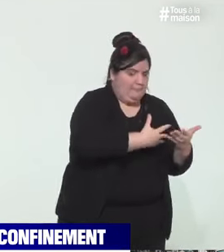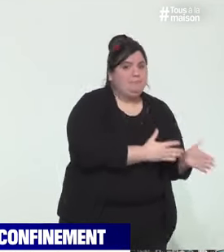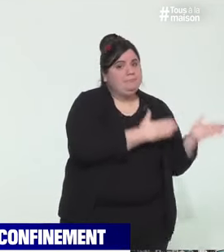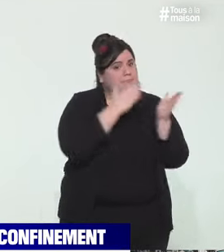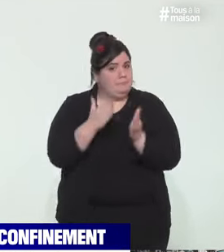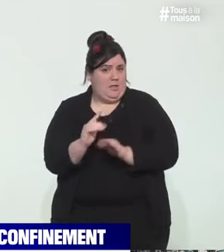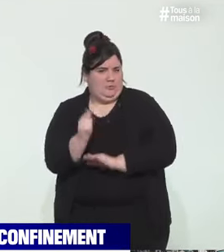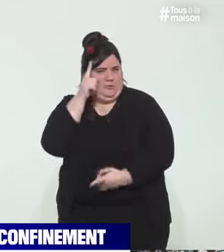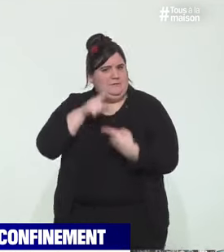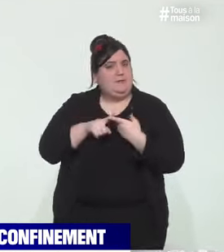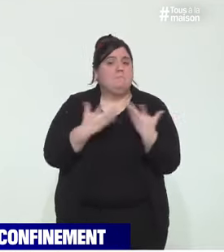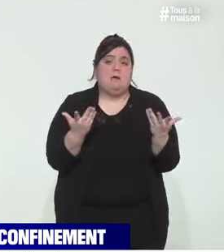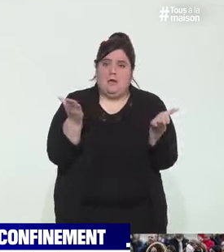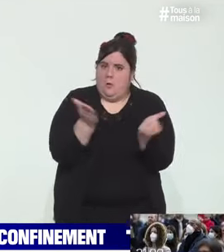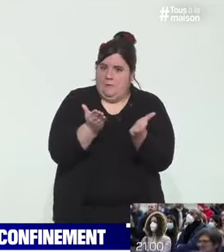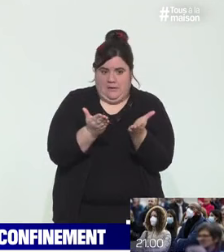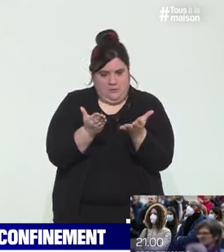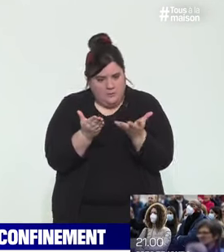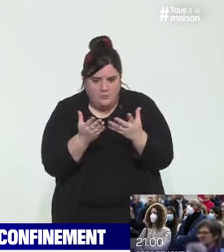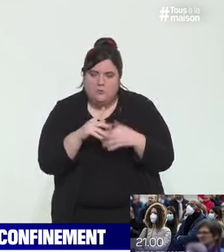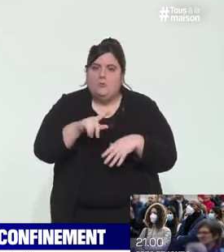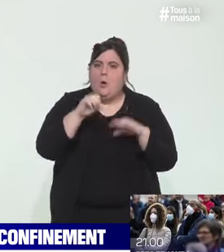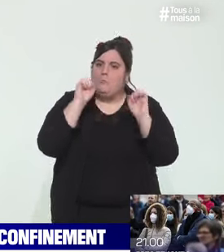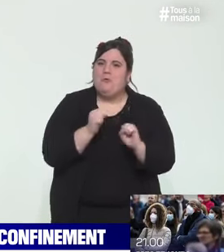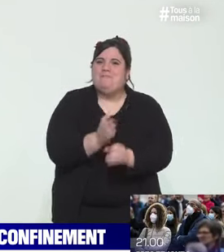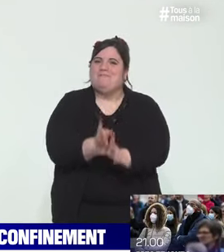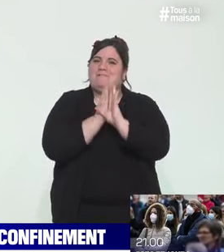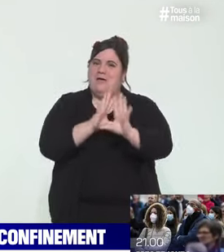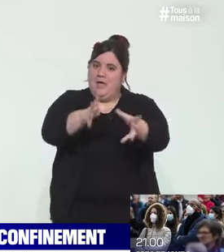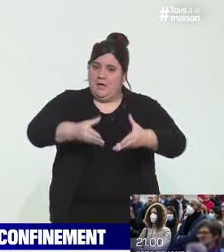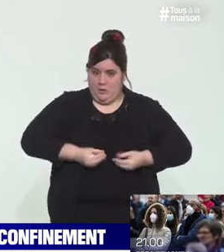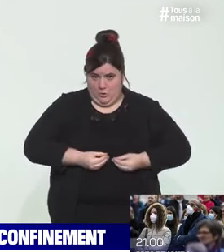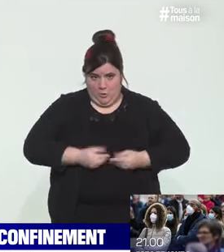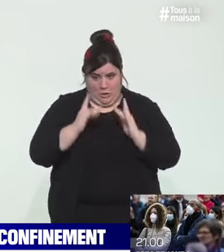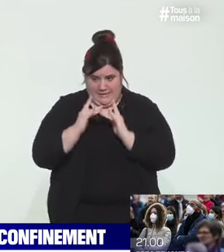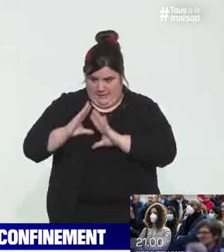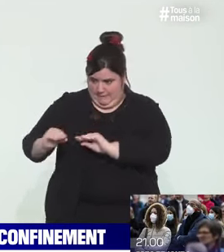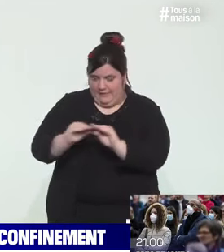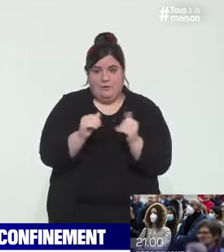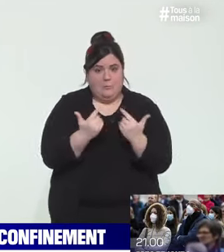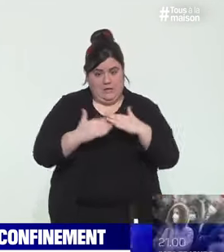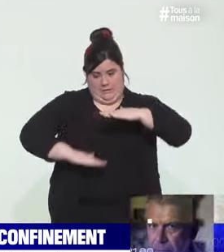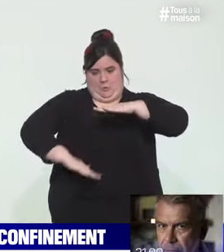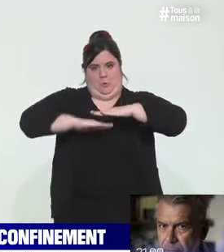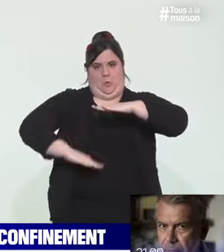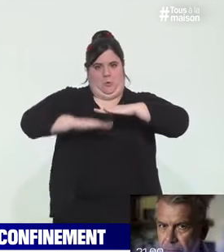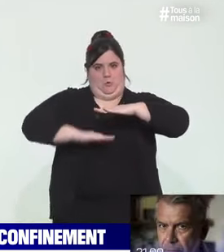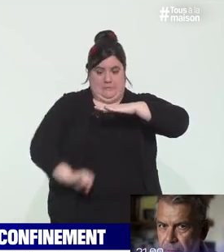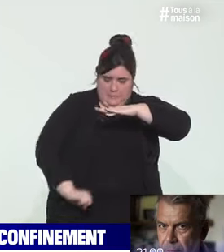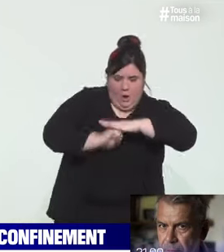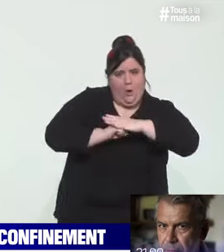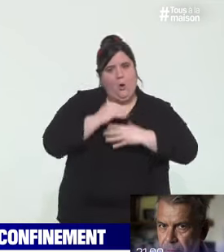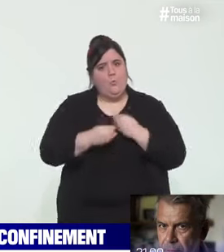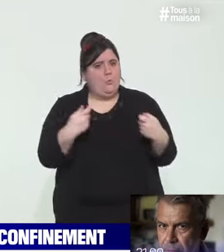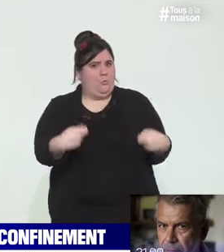de soins, la saturation de nos capacités hospitalières, c'est-à-dire le nombre de lits de réanimation occupés par des